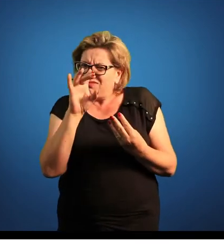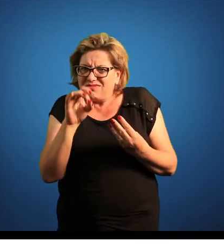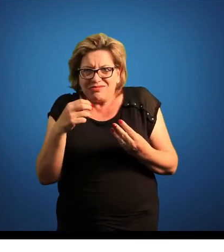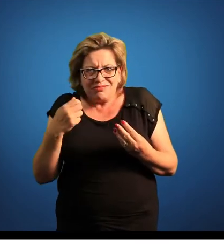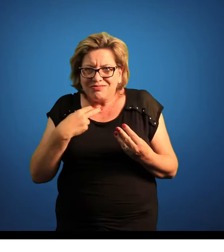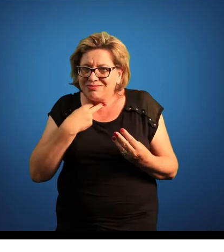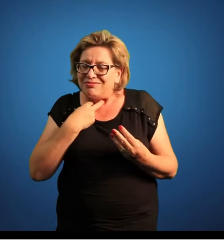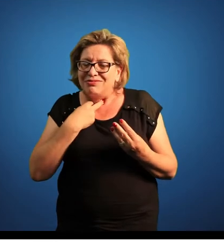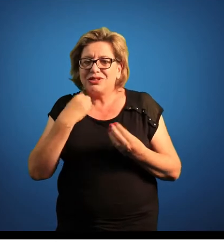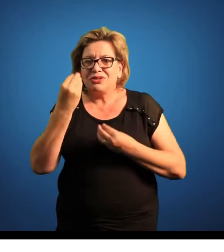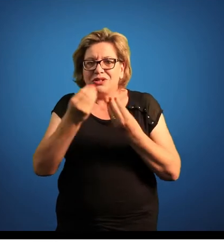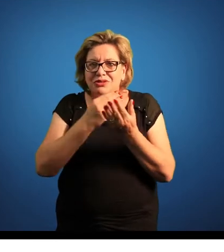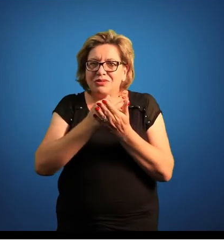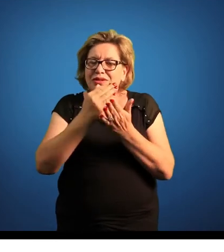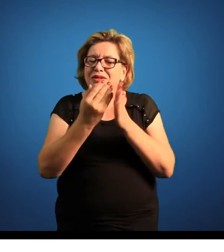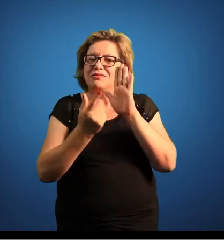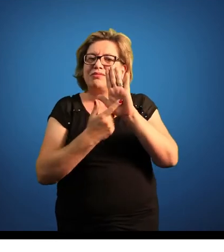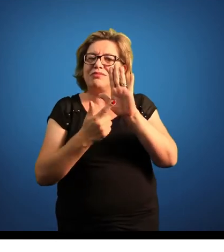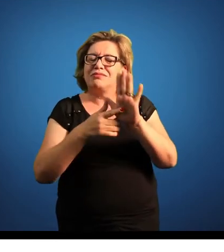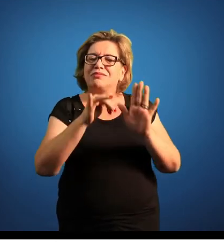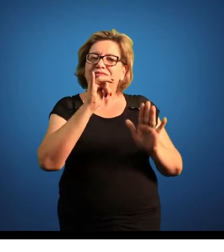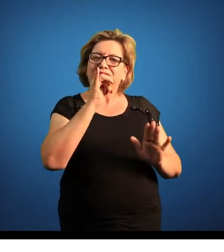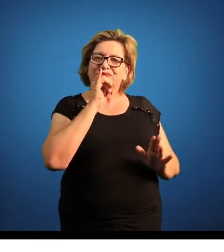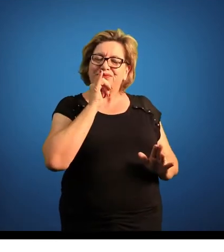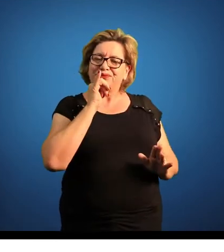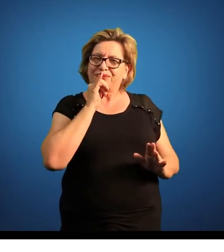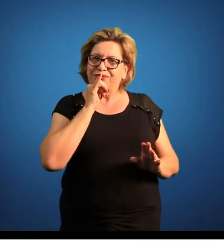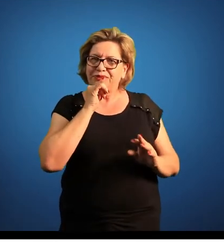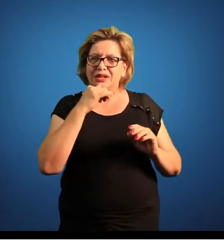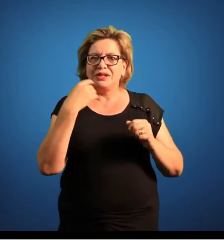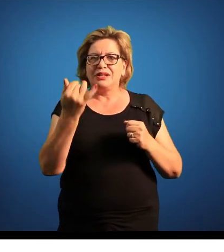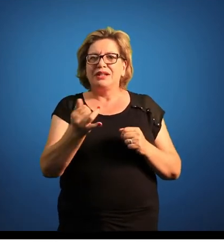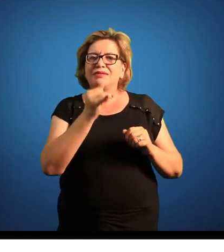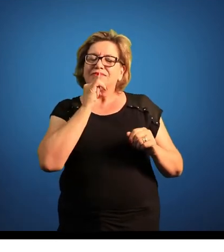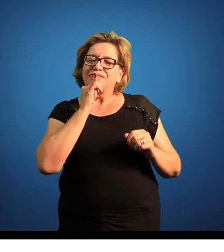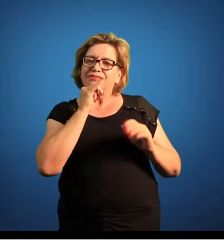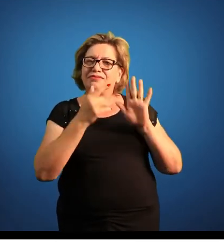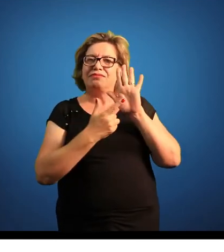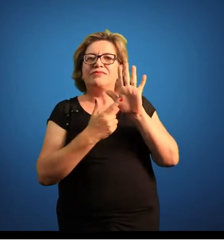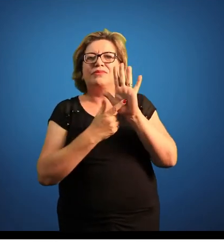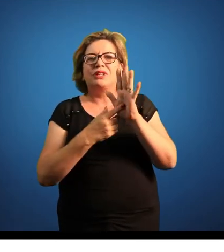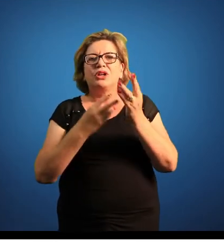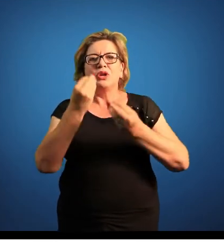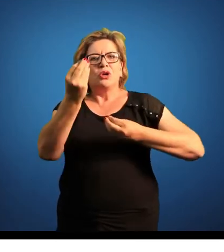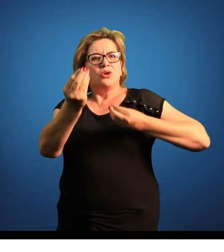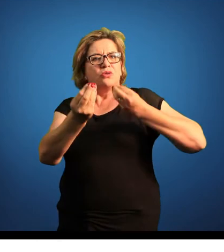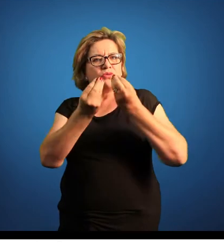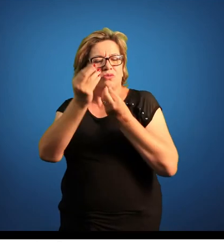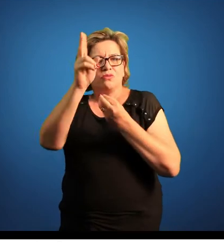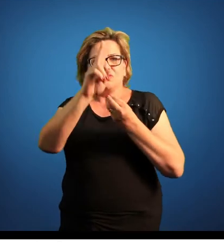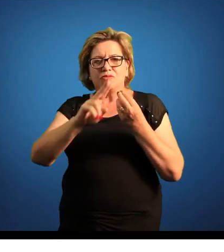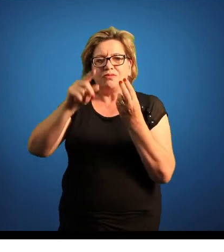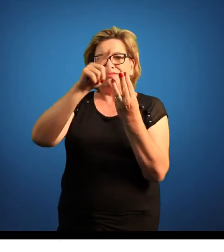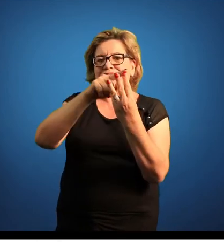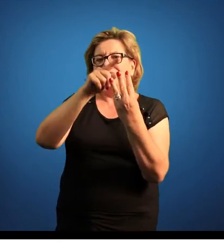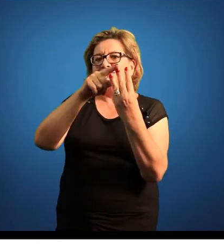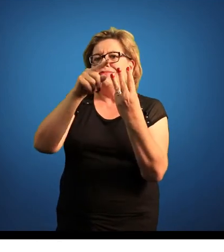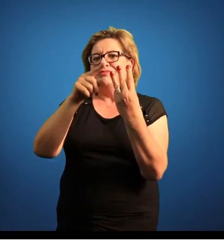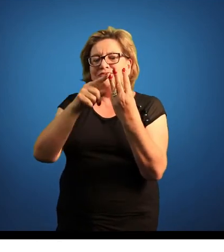vai começar com um exemplo. E esse exemplo vai mostrar para que e quando usar cada uma